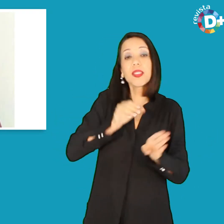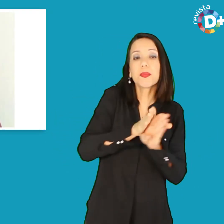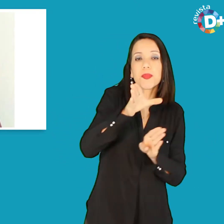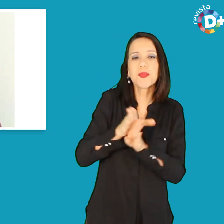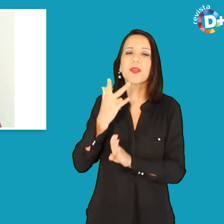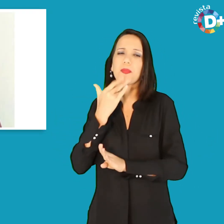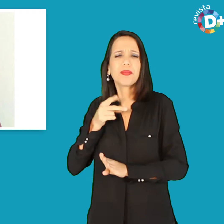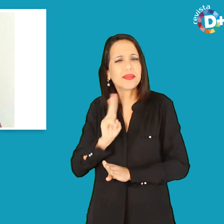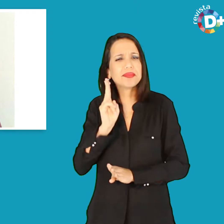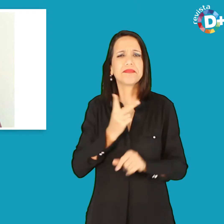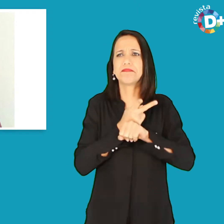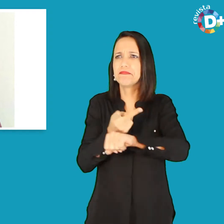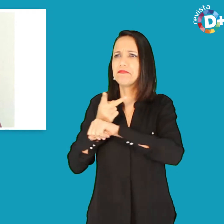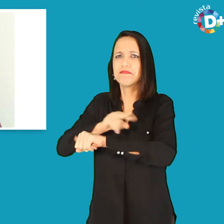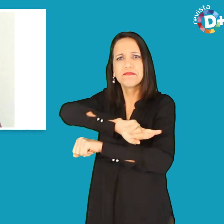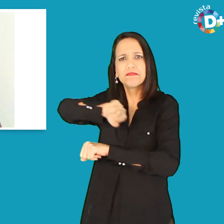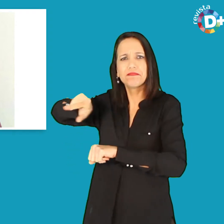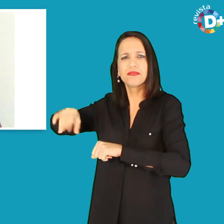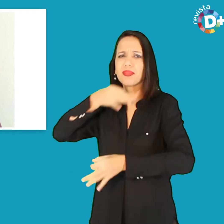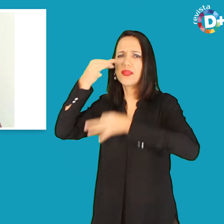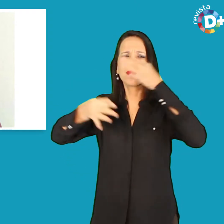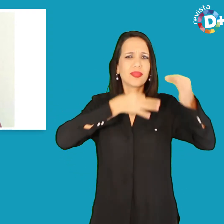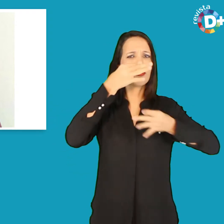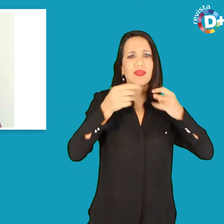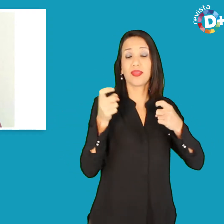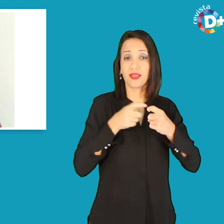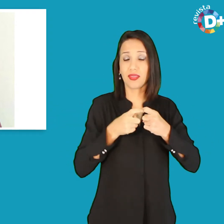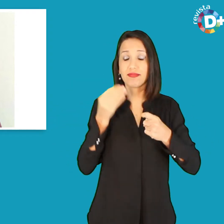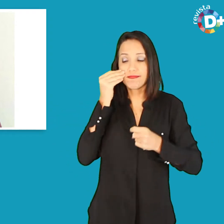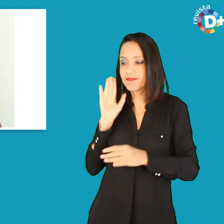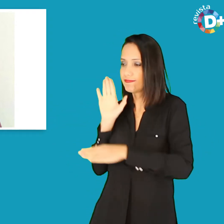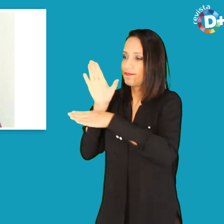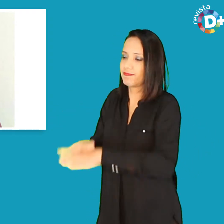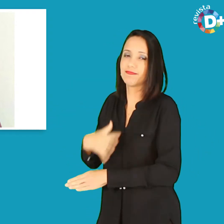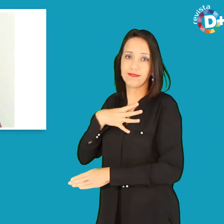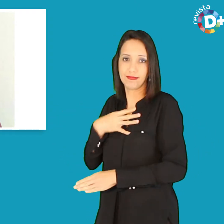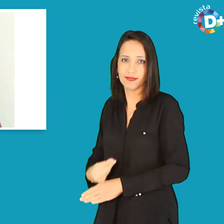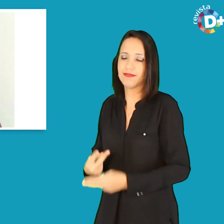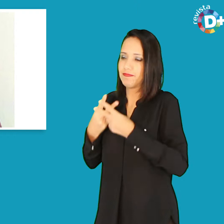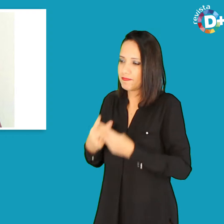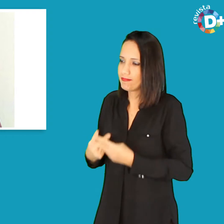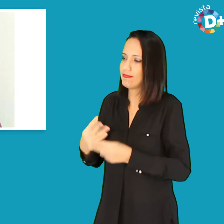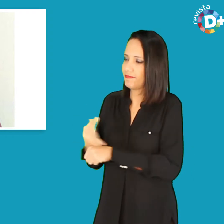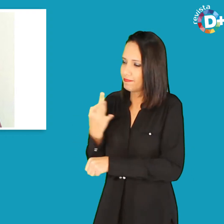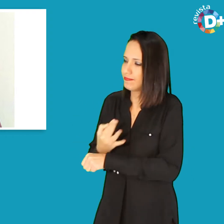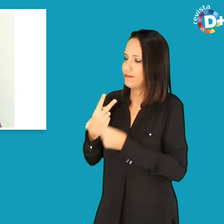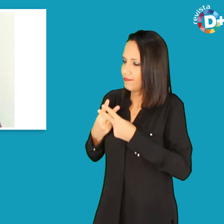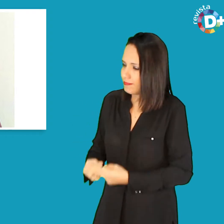sempre buscarem diferentes opiniões médicas, para tentar ajudar os filhos com paciência e persistência. Quem tem TDAH